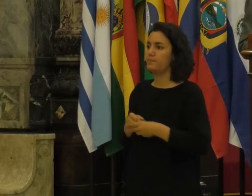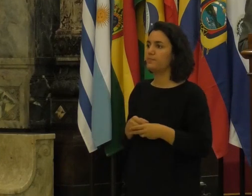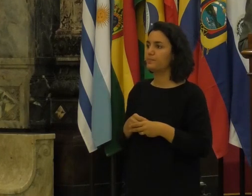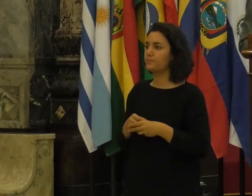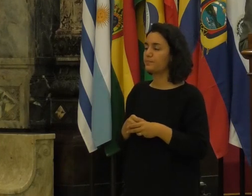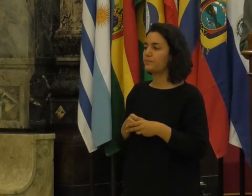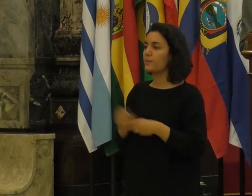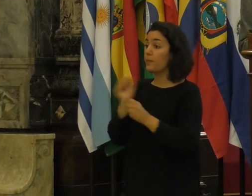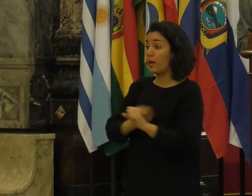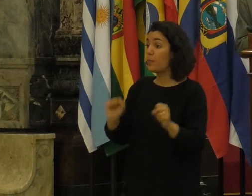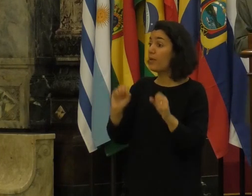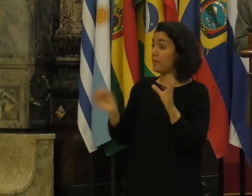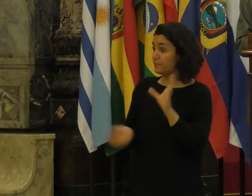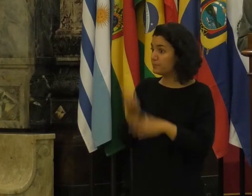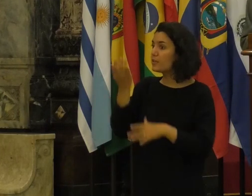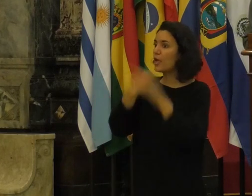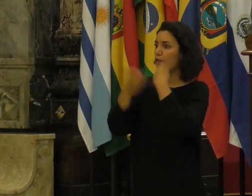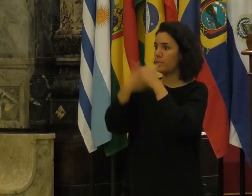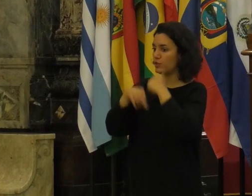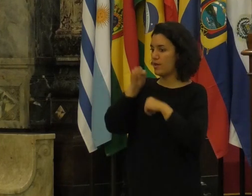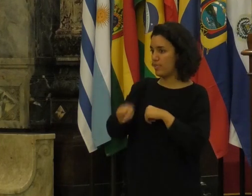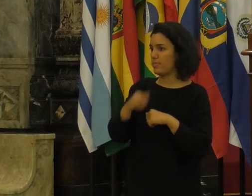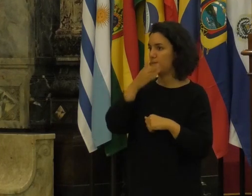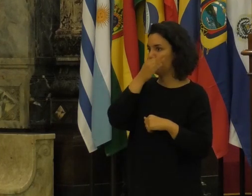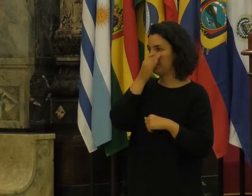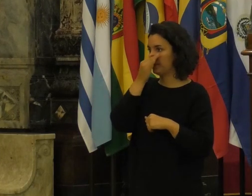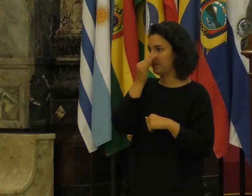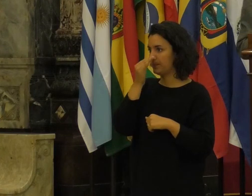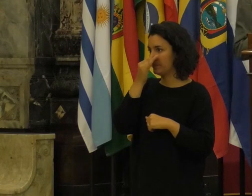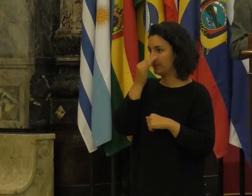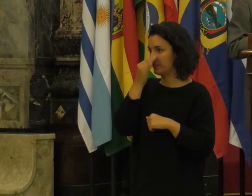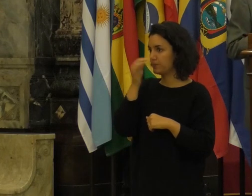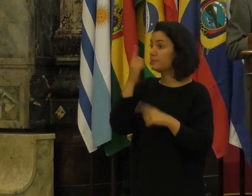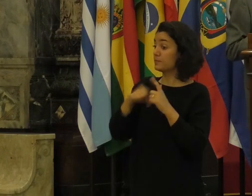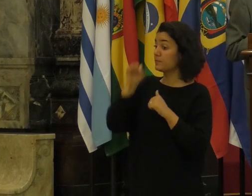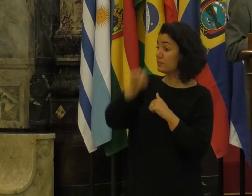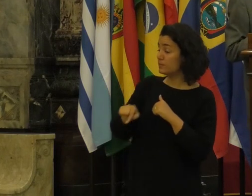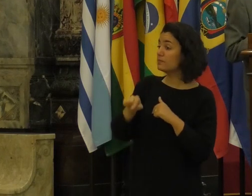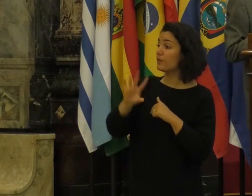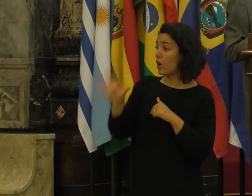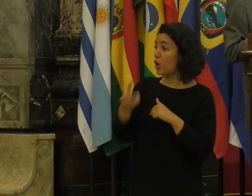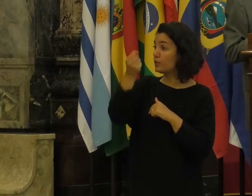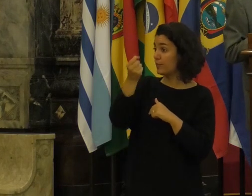para poder obtener esta información. Y ahí nosotros encontramos